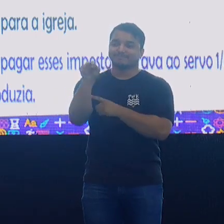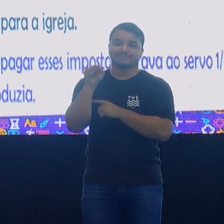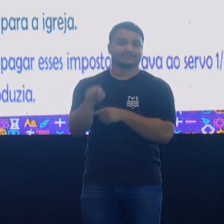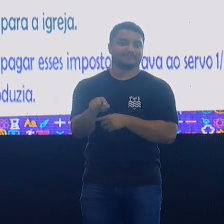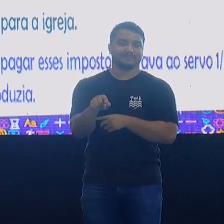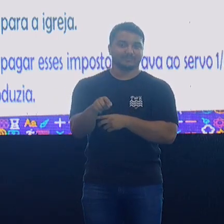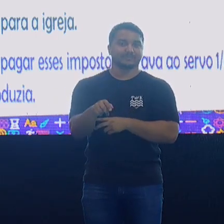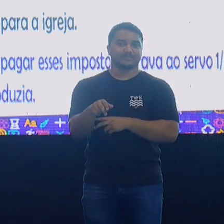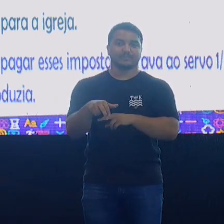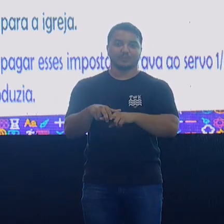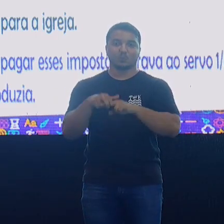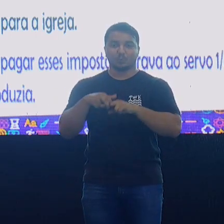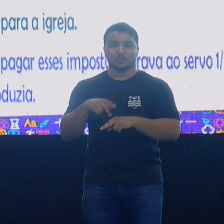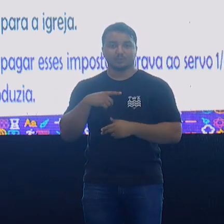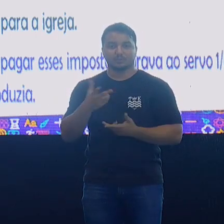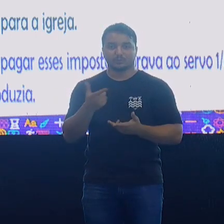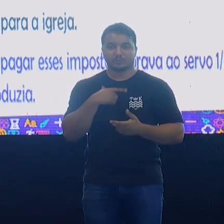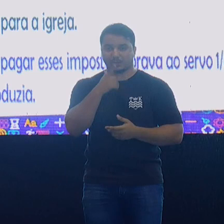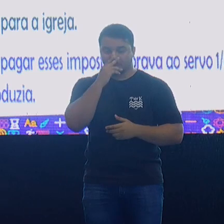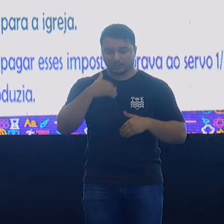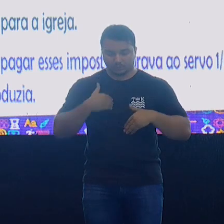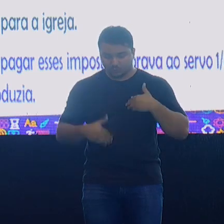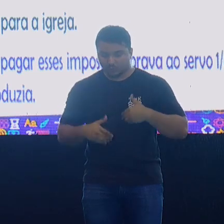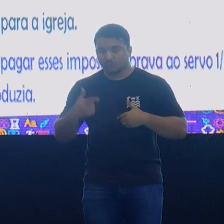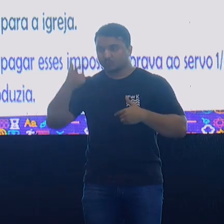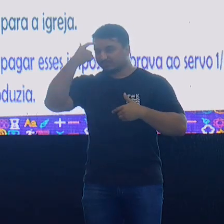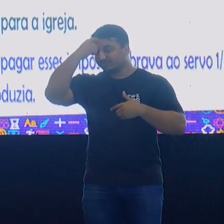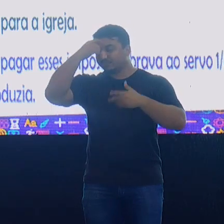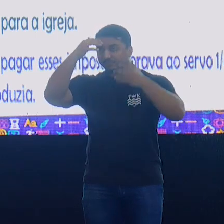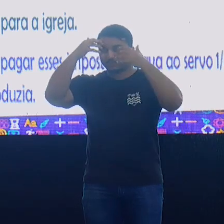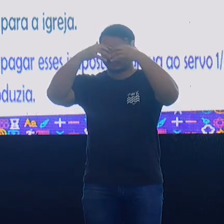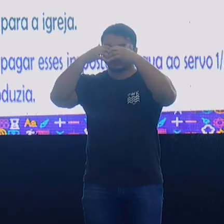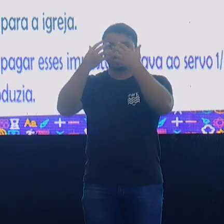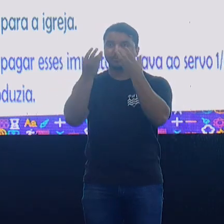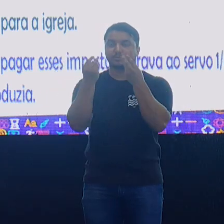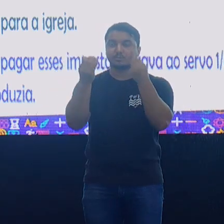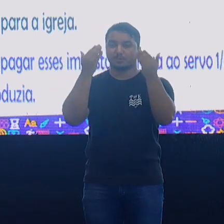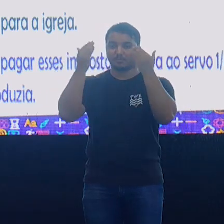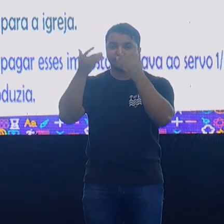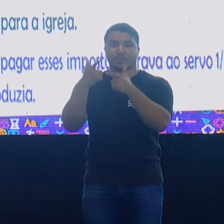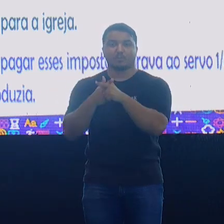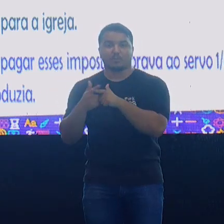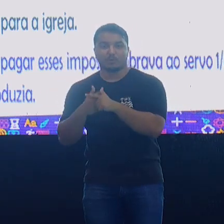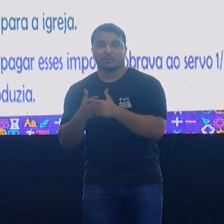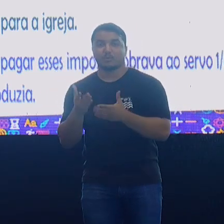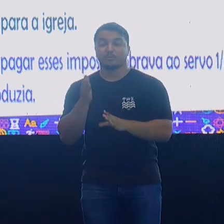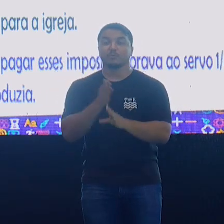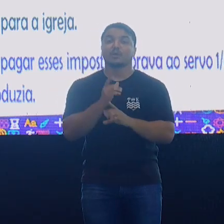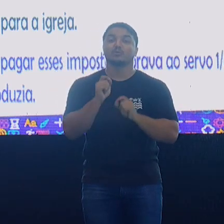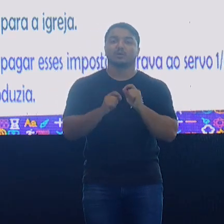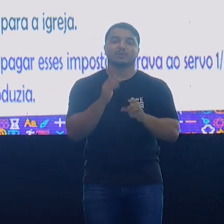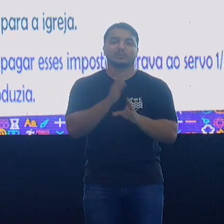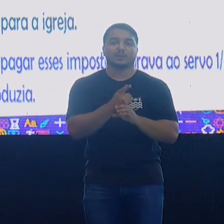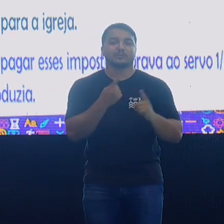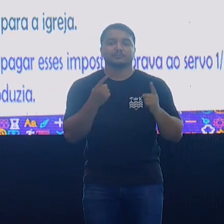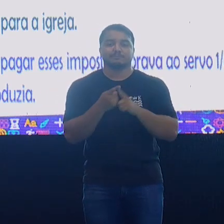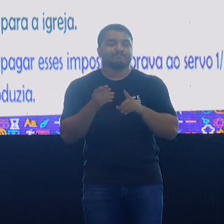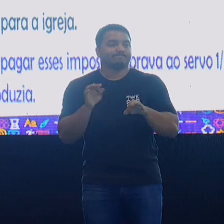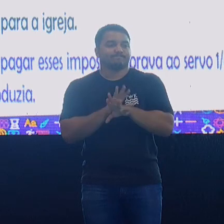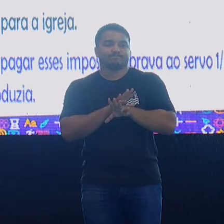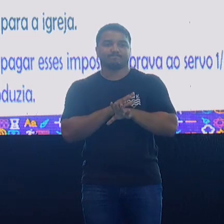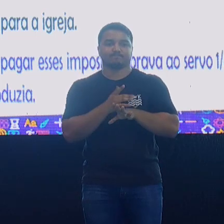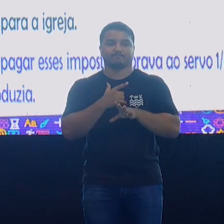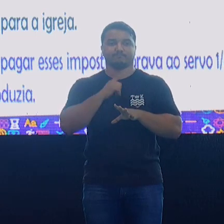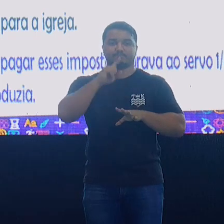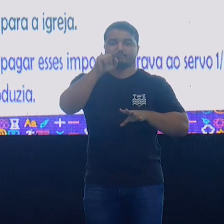Então a mulher estava lá machucada fisicamente, psicologicamente, e mesmo assim era obrigada a ter relação, depois do senhor